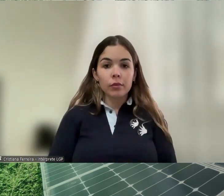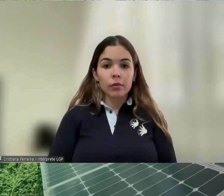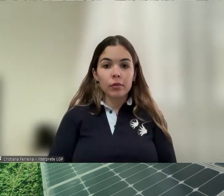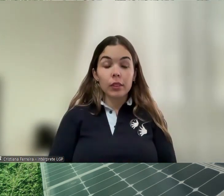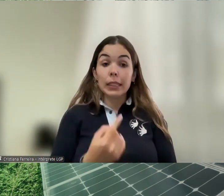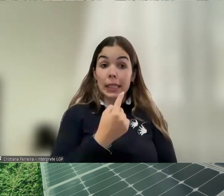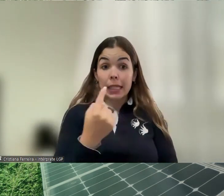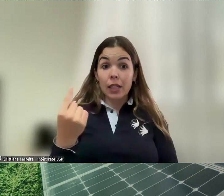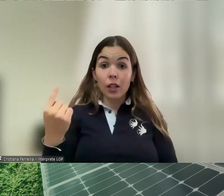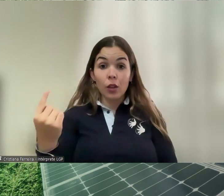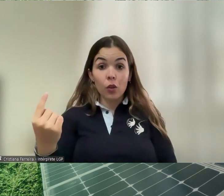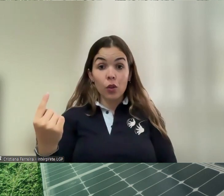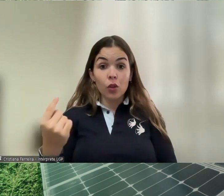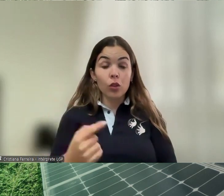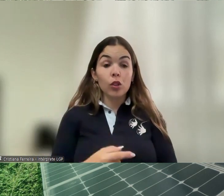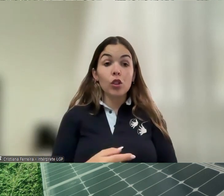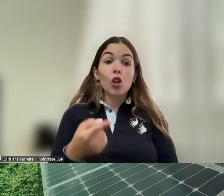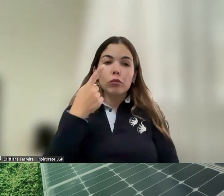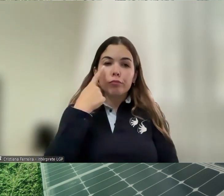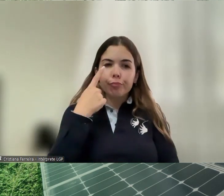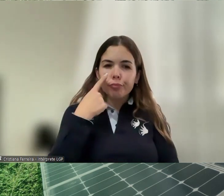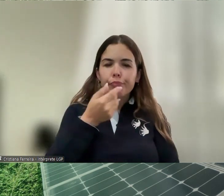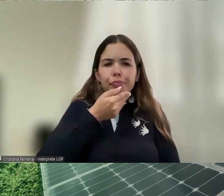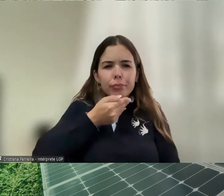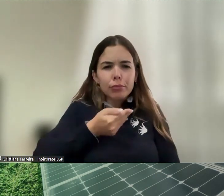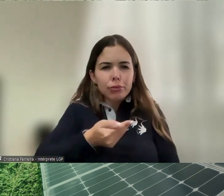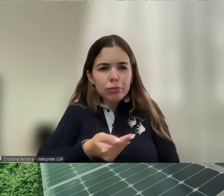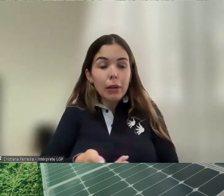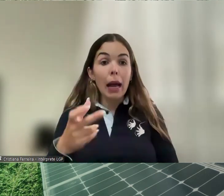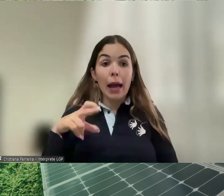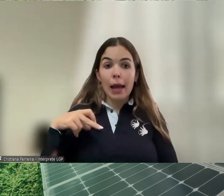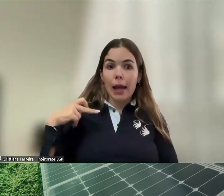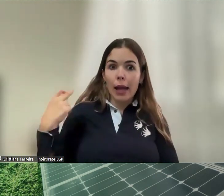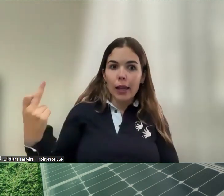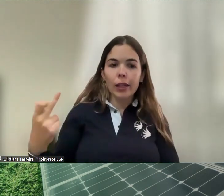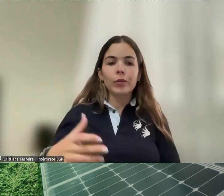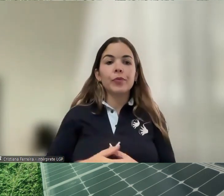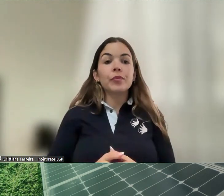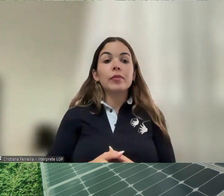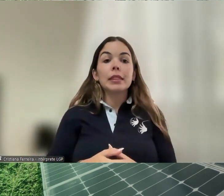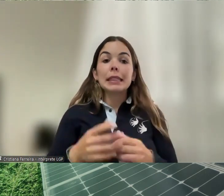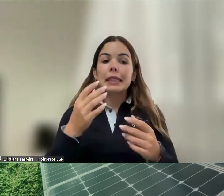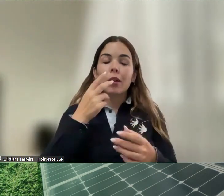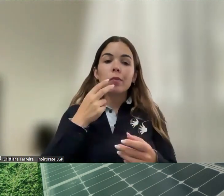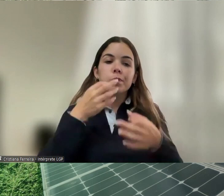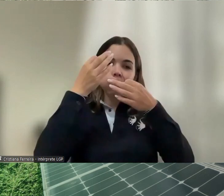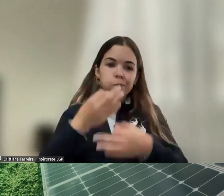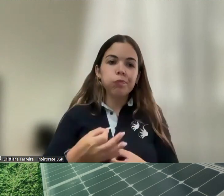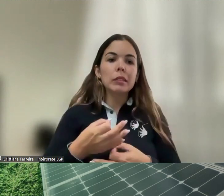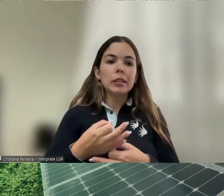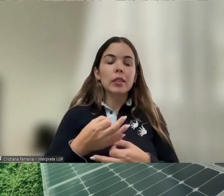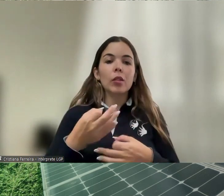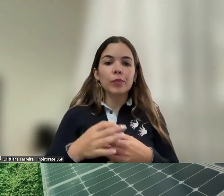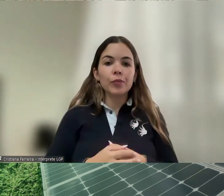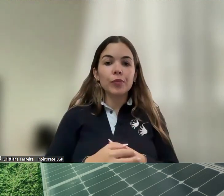Cada um deles aqui com uma experiência vasta e rica, que vai, com toda a certeza, enriquecer aqui a nossa reflexão. A Maria